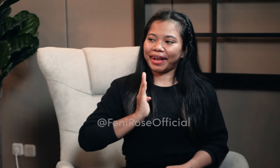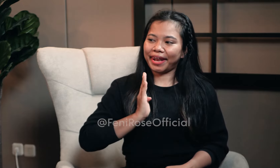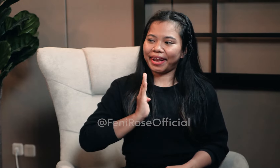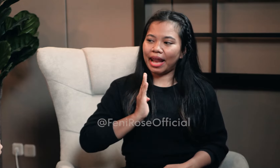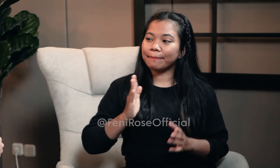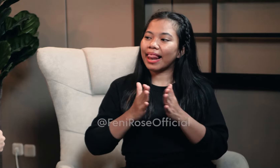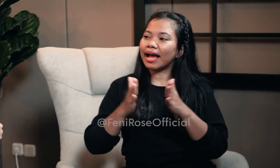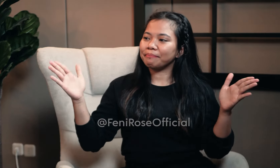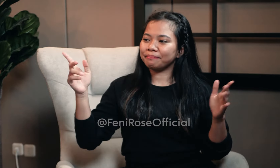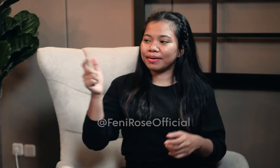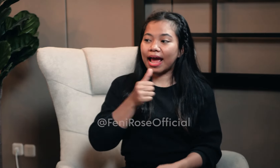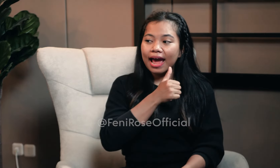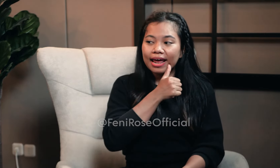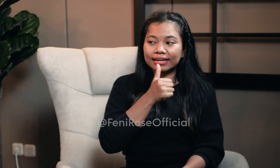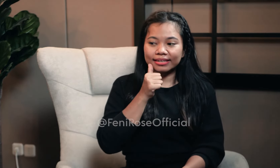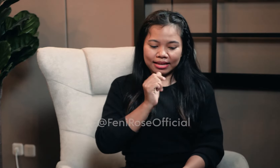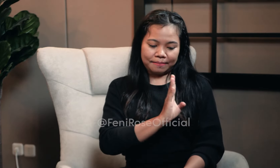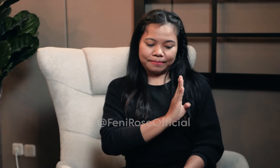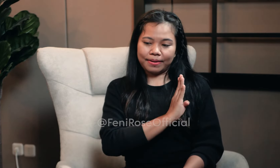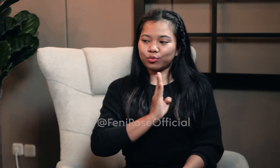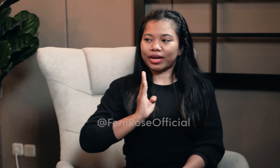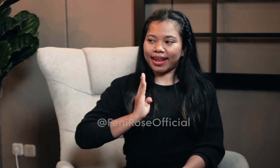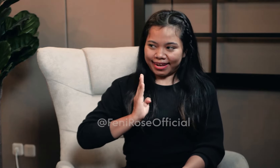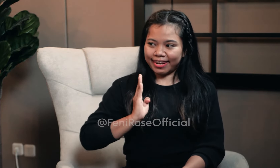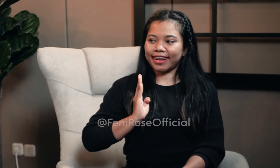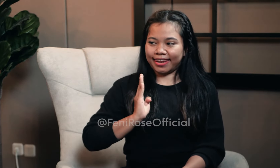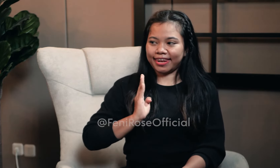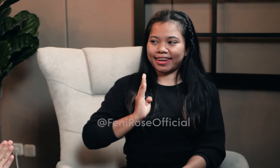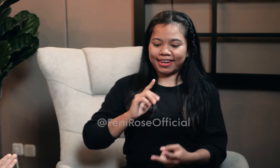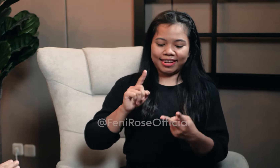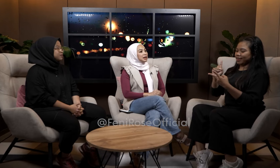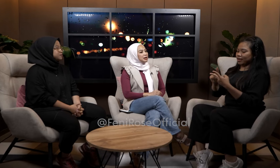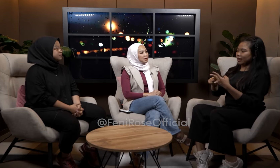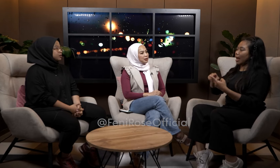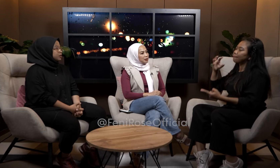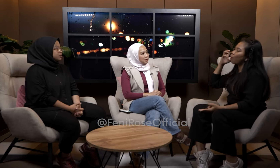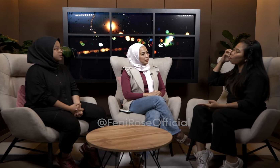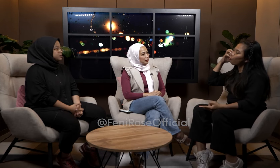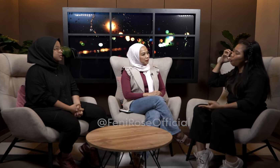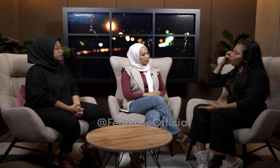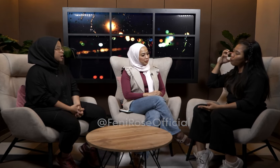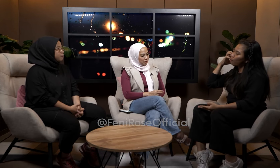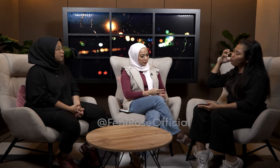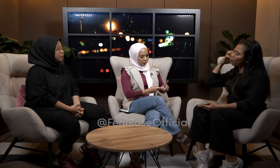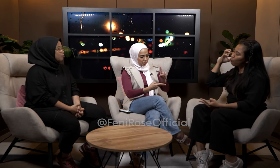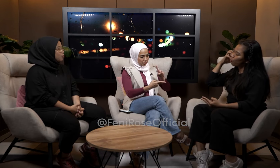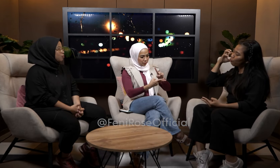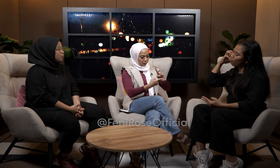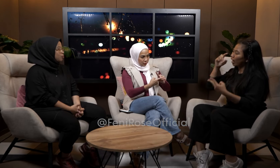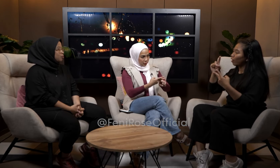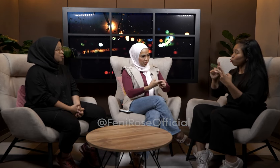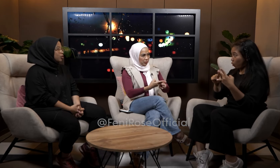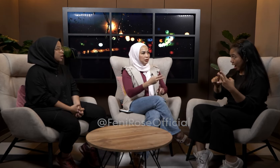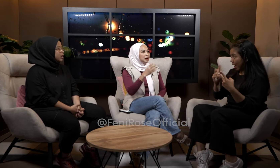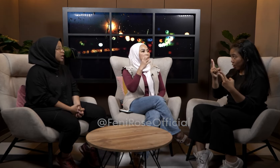Anis Baswedan nama nama lengkap beliau Iya betul B selanjutnya Pak Prabowo nih ya yang